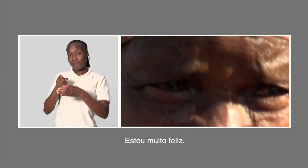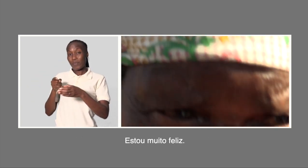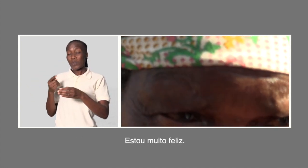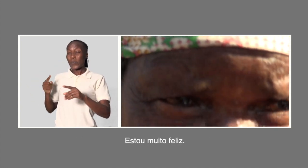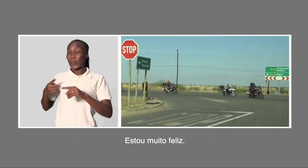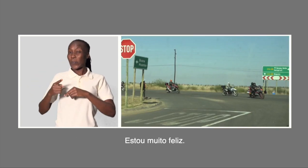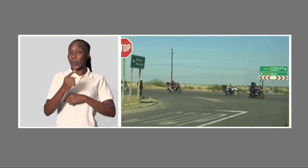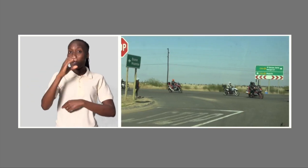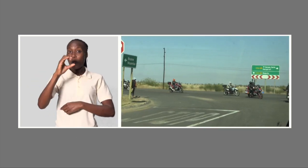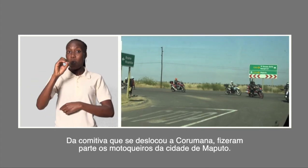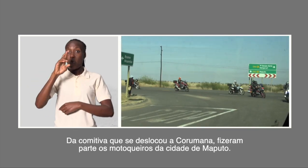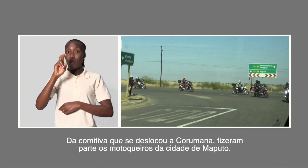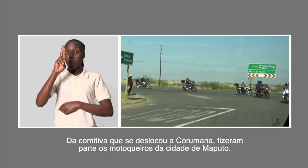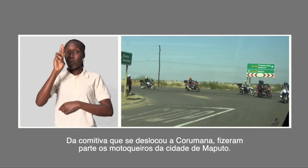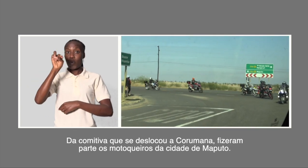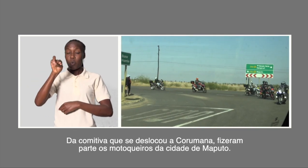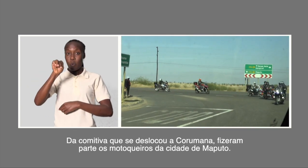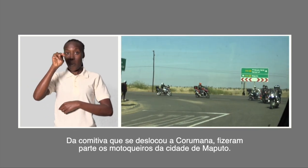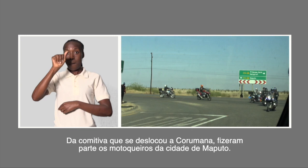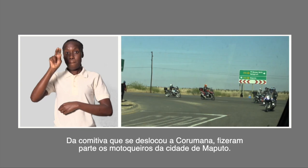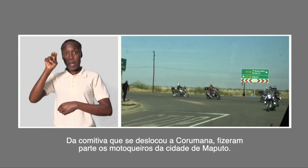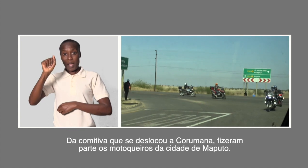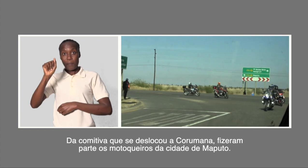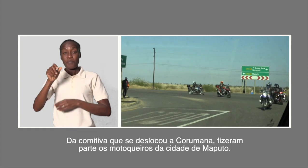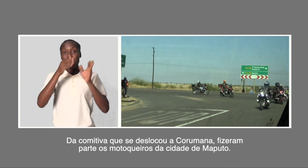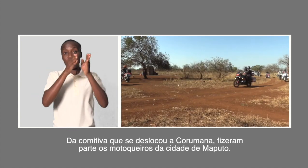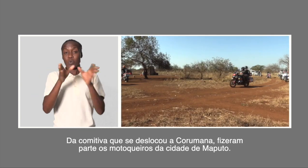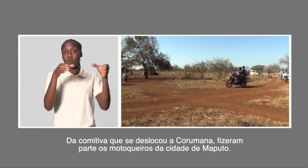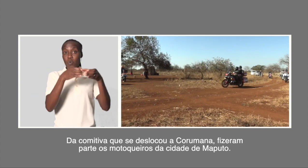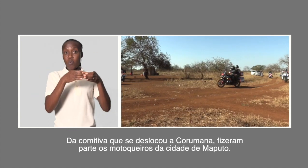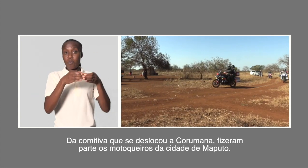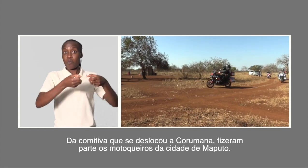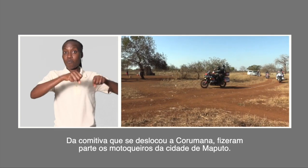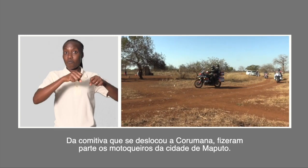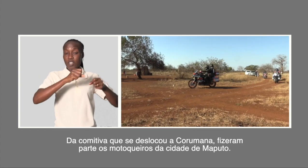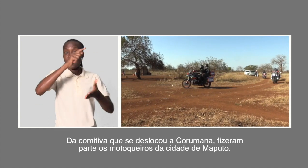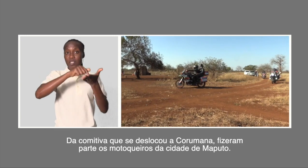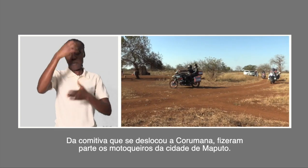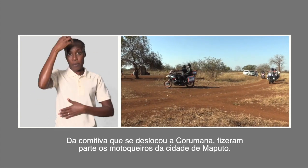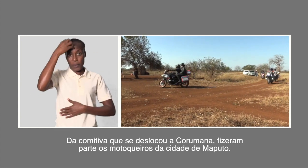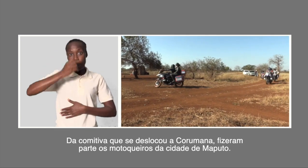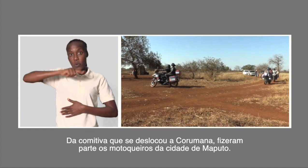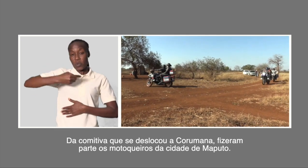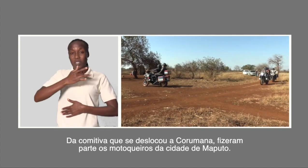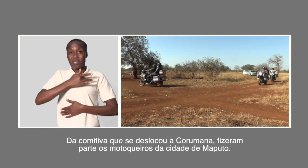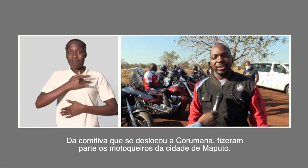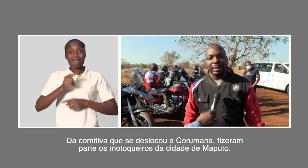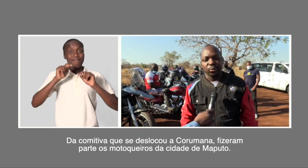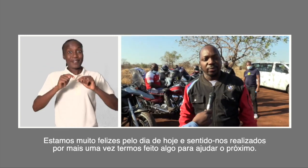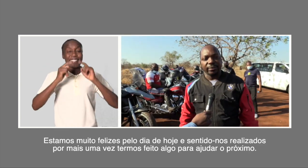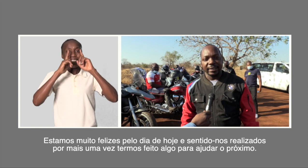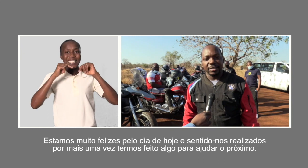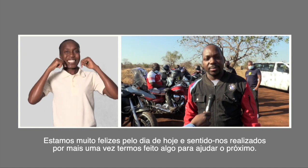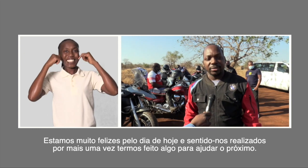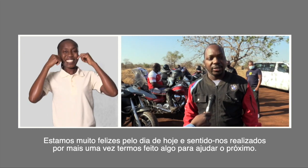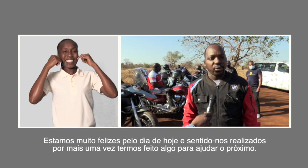feliz. Da comitiva que se deslocou a Corumana, fizeram parte os motoqueiros da cidade de Maputo. Estamos